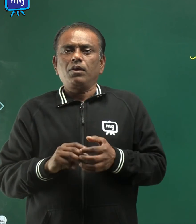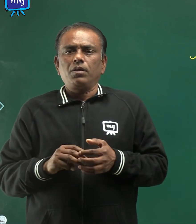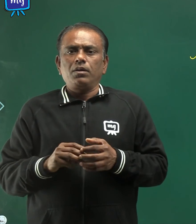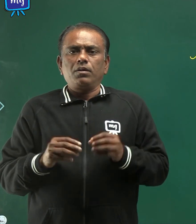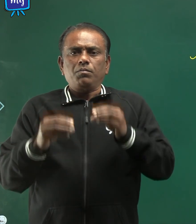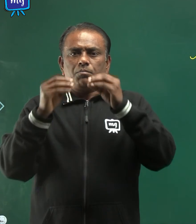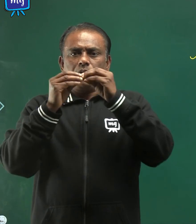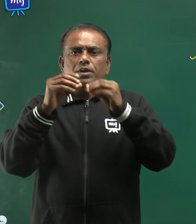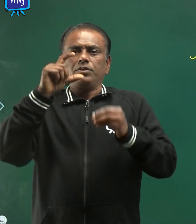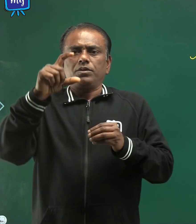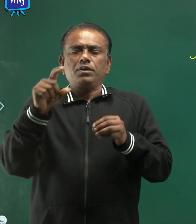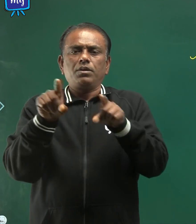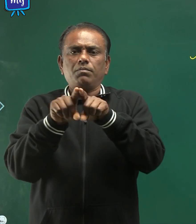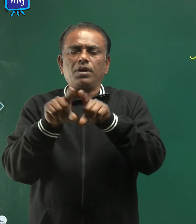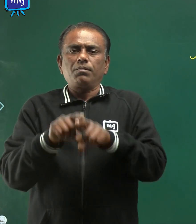BC बराबर